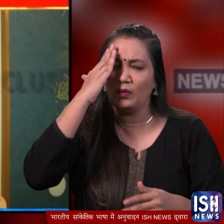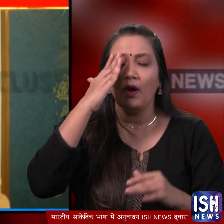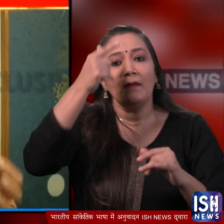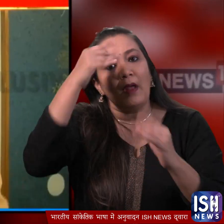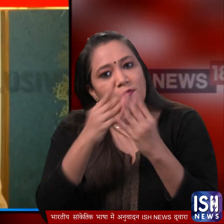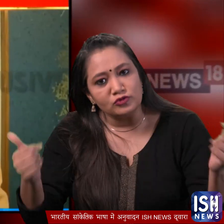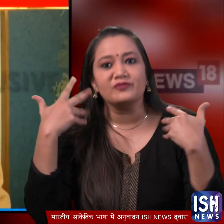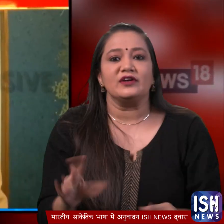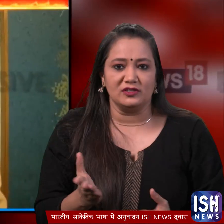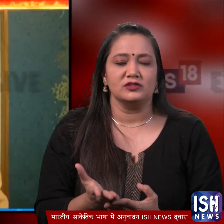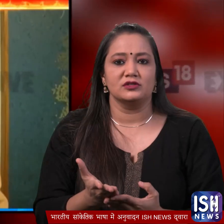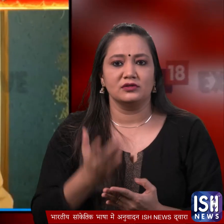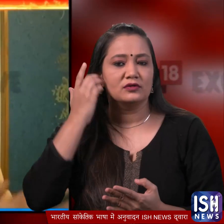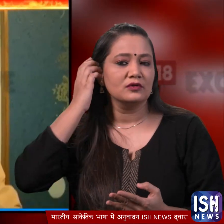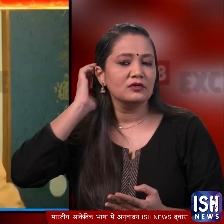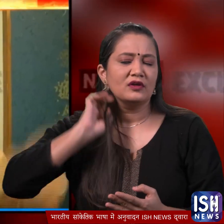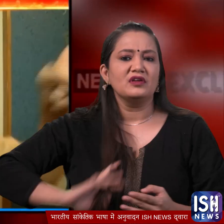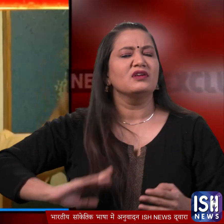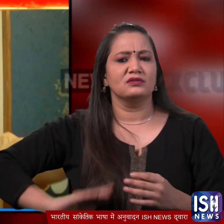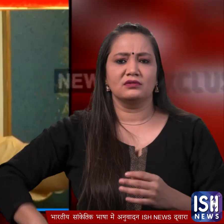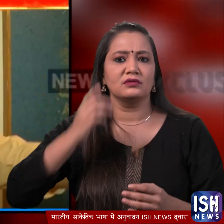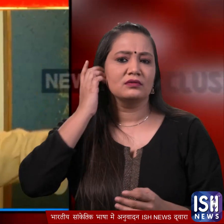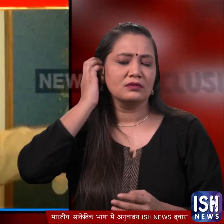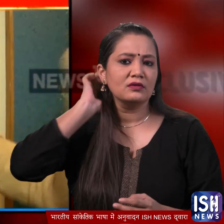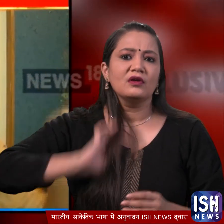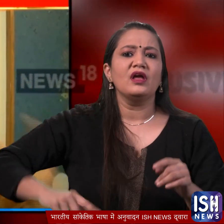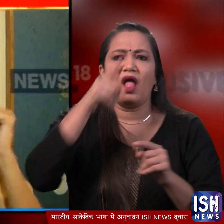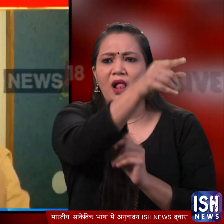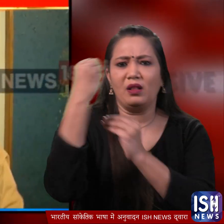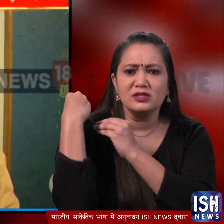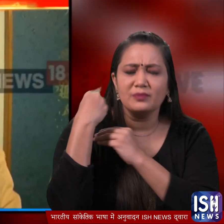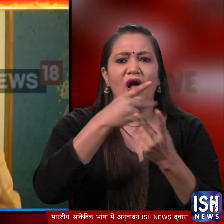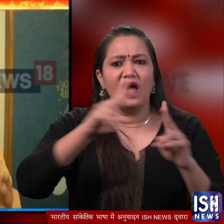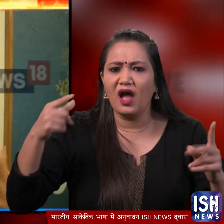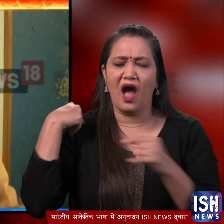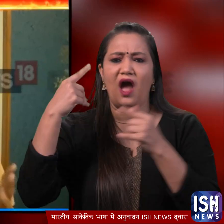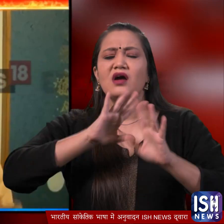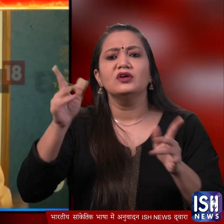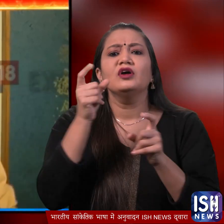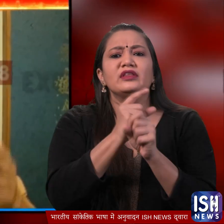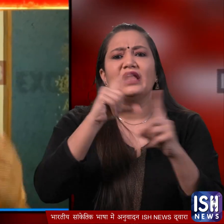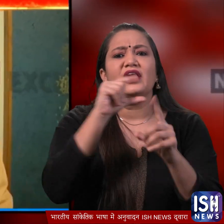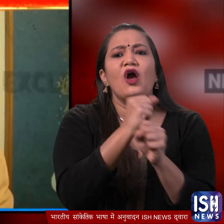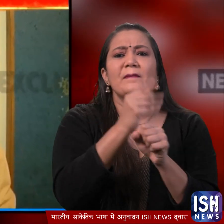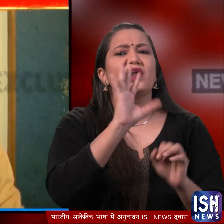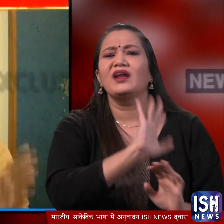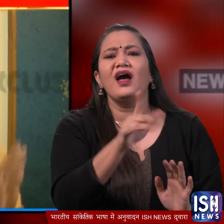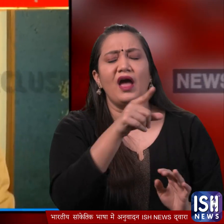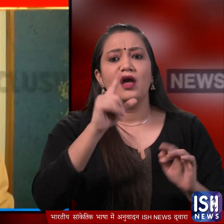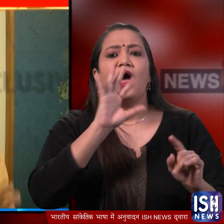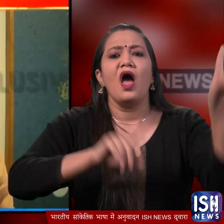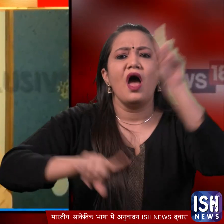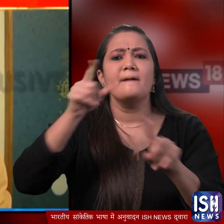निदान निकाला था, समाधान निकाला था। ये नहीं कहा था कि इसकी वजह से, फलाने की वजह से, ढीकने की वजह से। ये तरीका सरकार चलाने वालों का नहीं है,